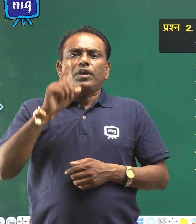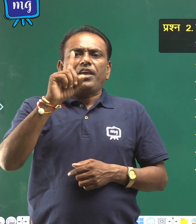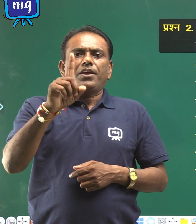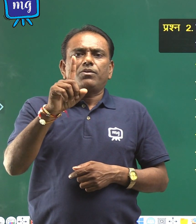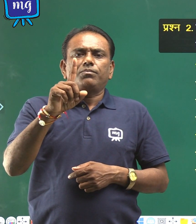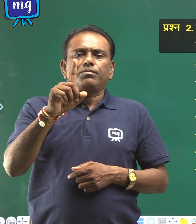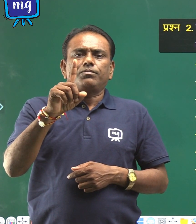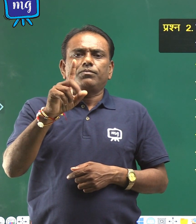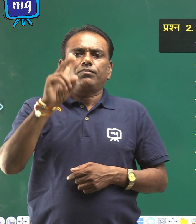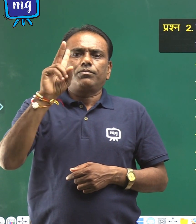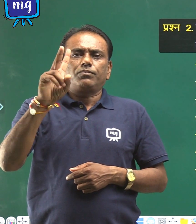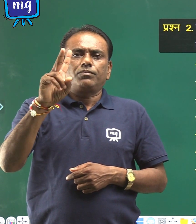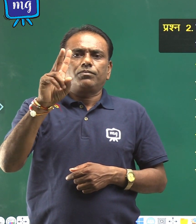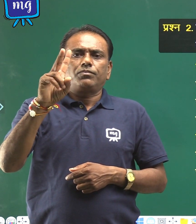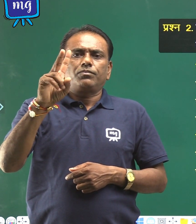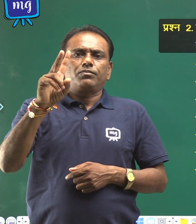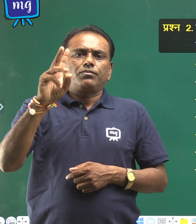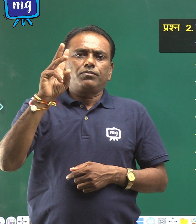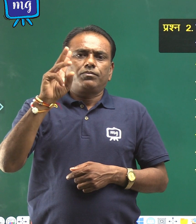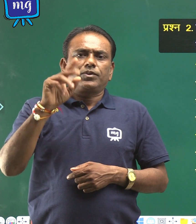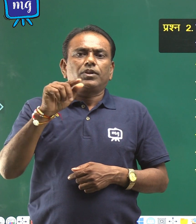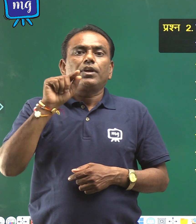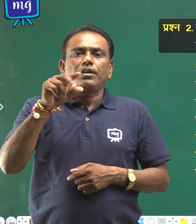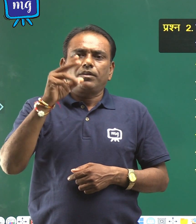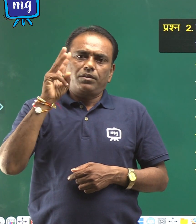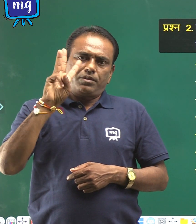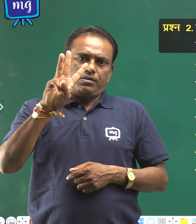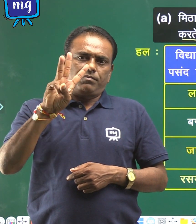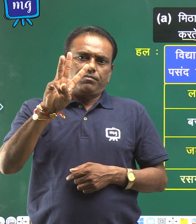1 2, ये 3।